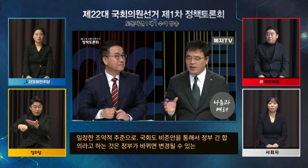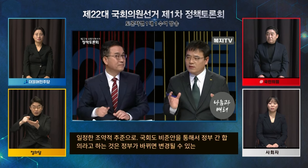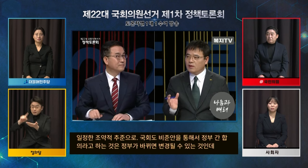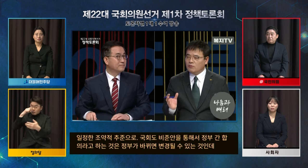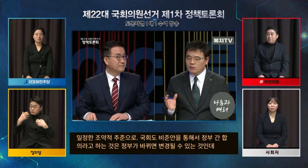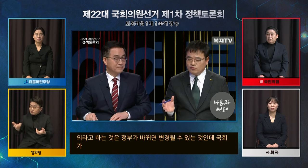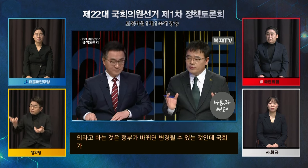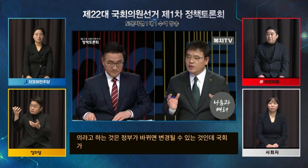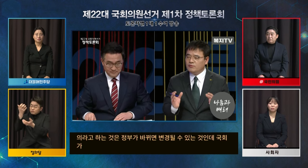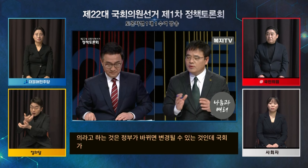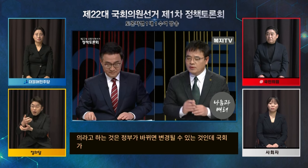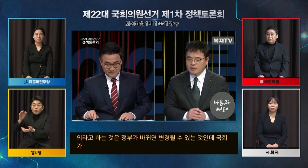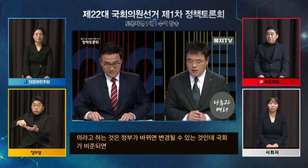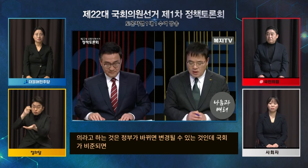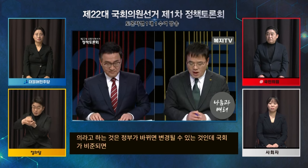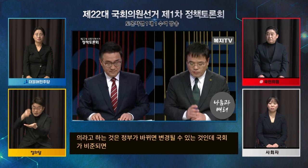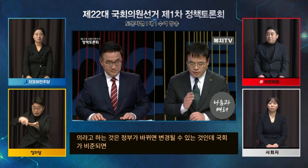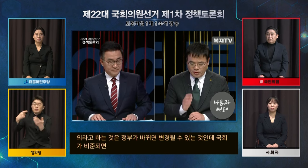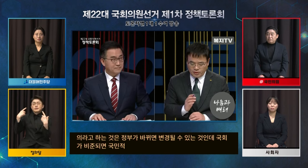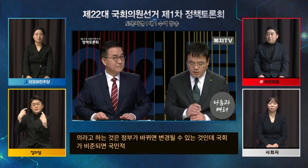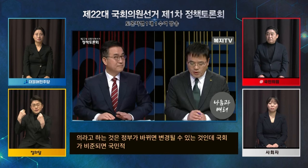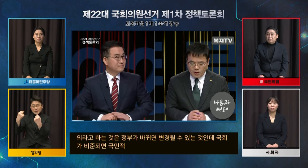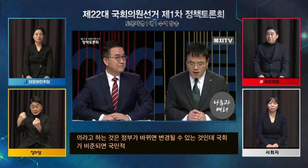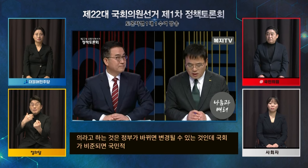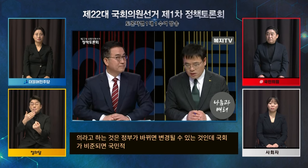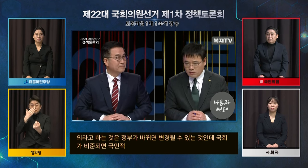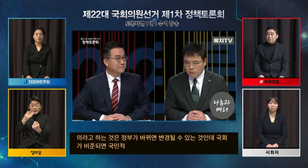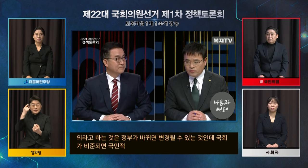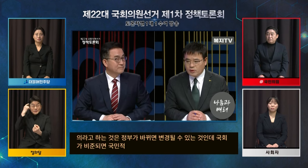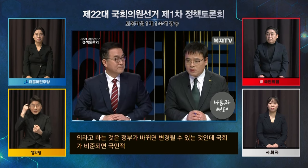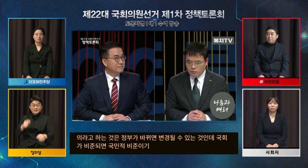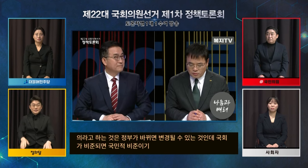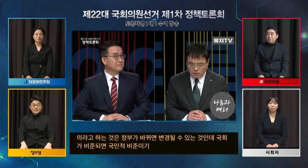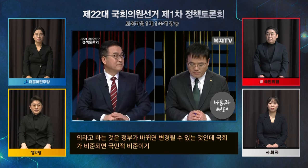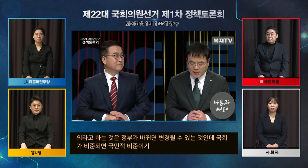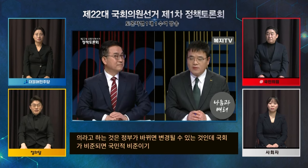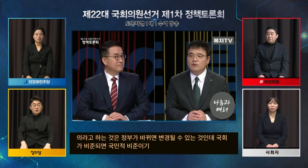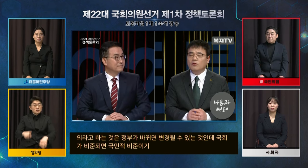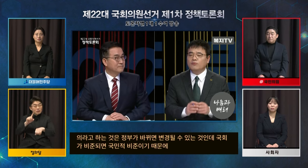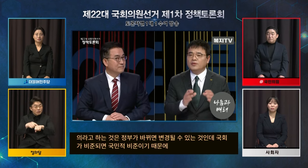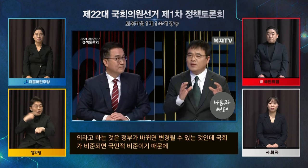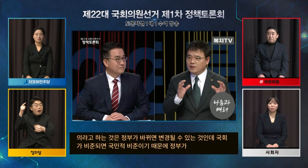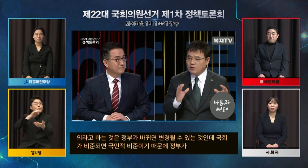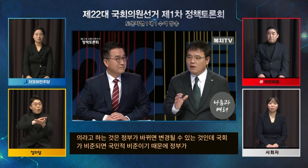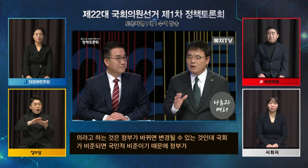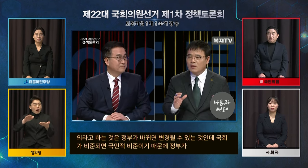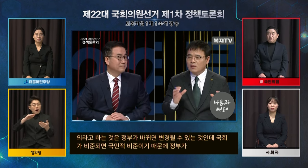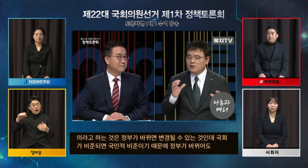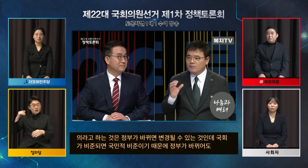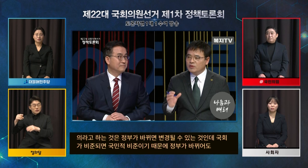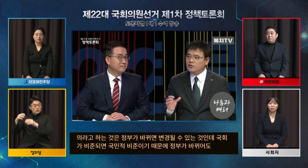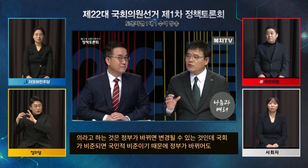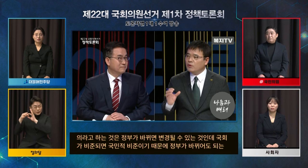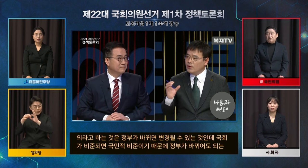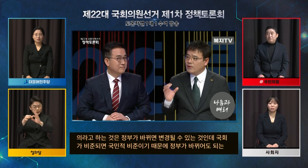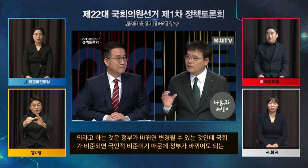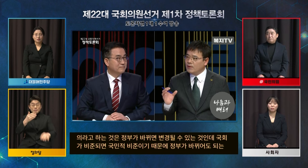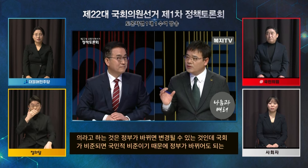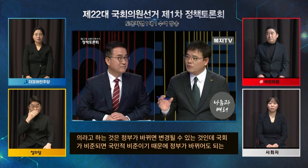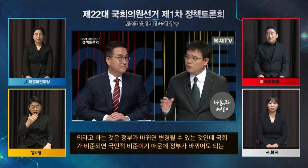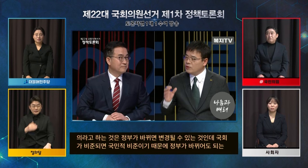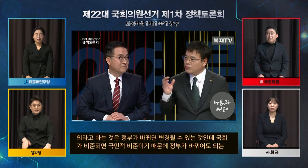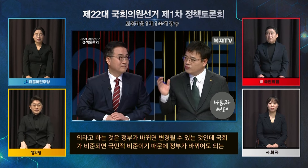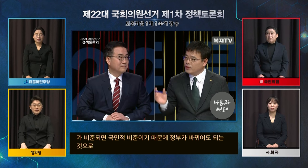정부가 바뀌더라도 유지될 수 있는 이런 항구적 형태의 평화 공존의 노력을 만드는 거로부터 시작해서 점진적이고